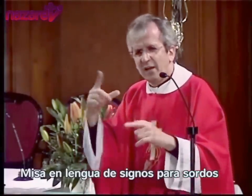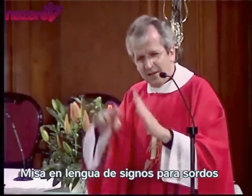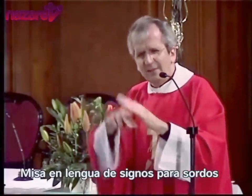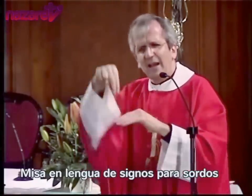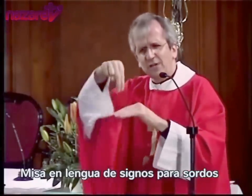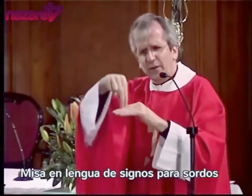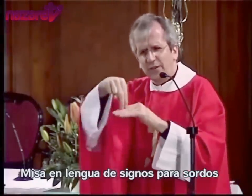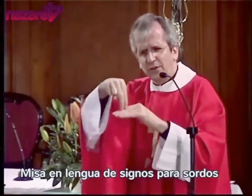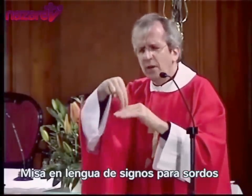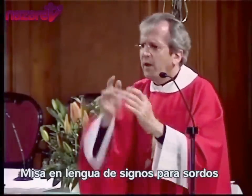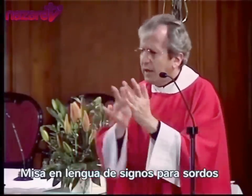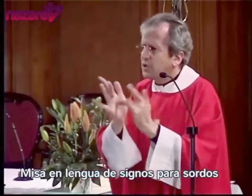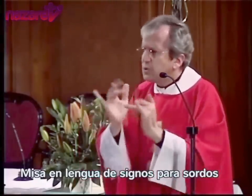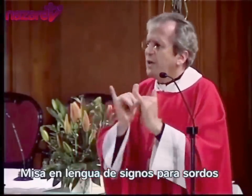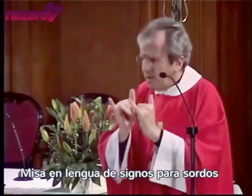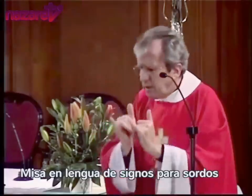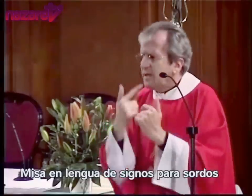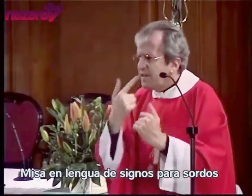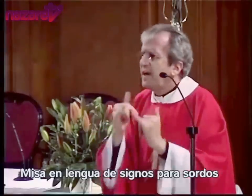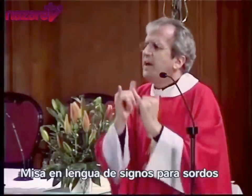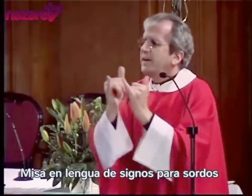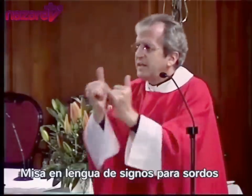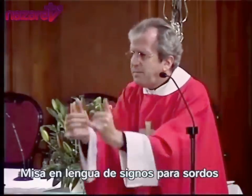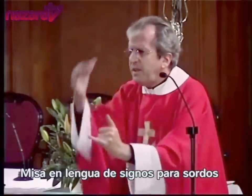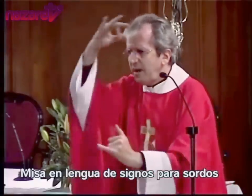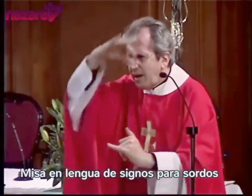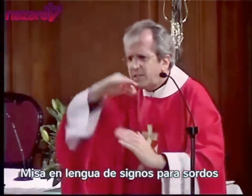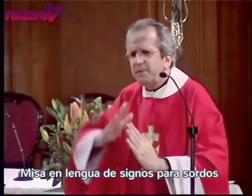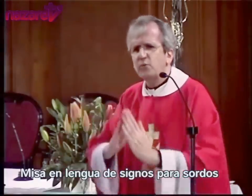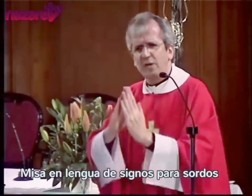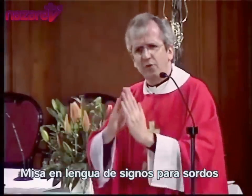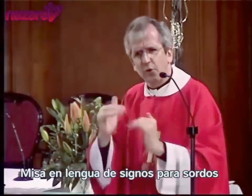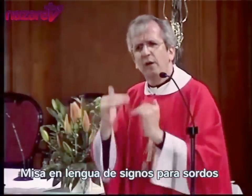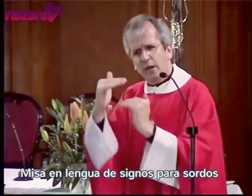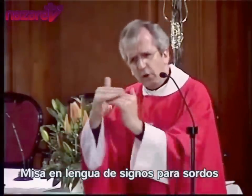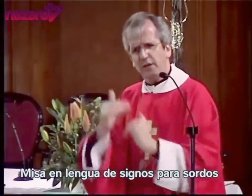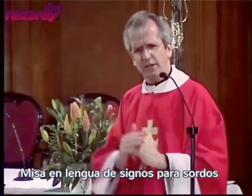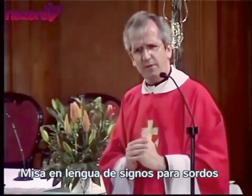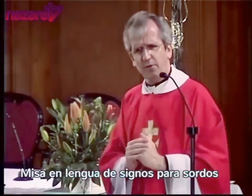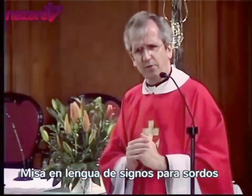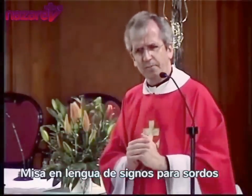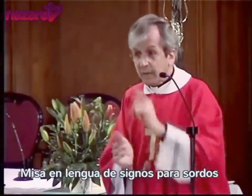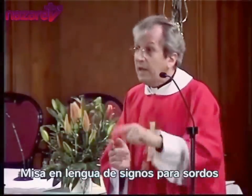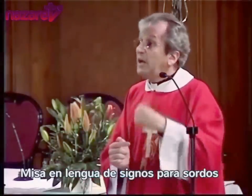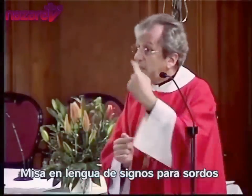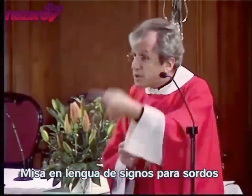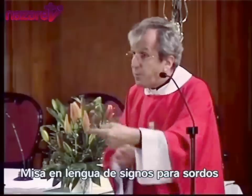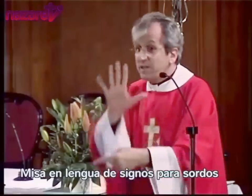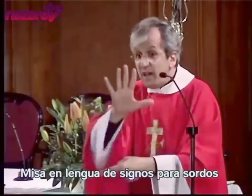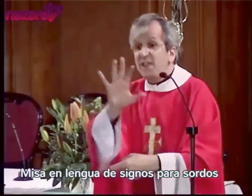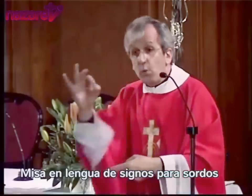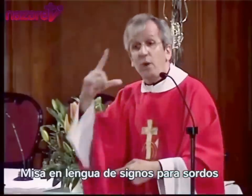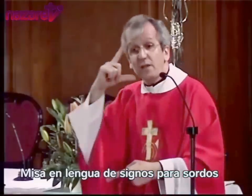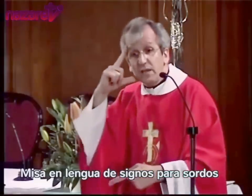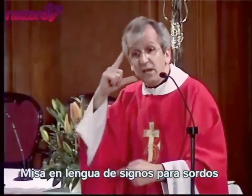día de la resurrección, Jesús les dice, recibid el Espíritu Santo, y lo recibieron. Y